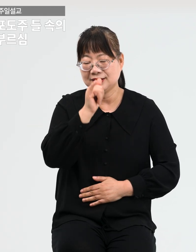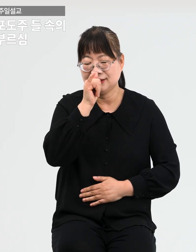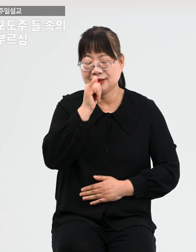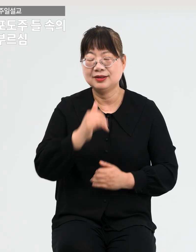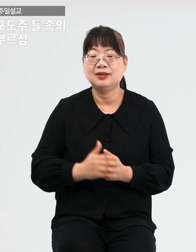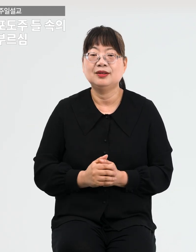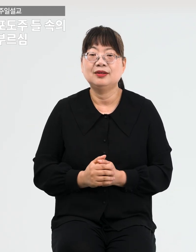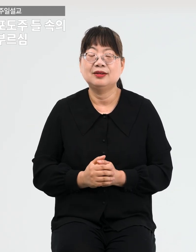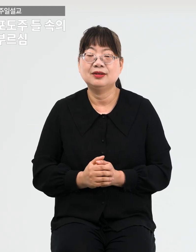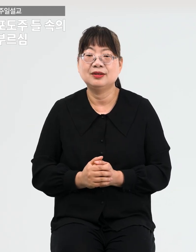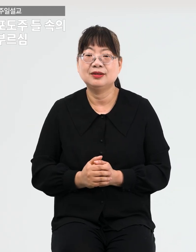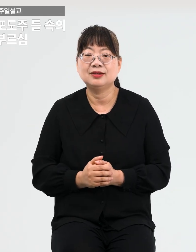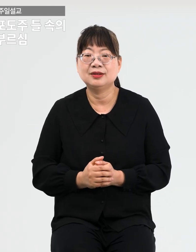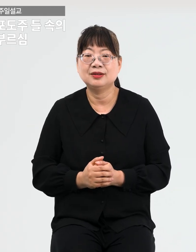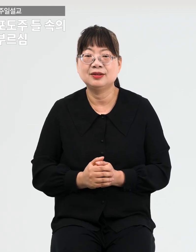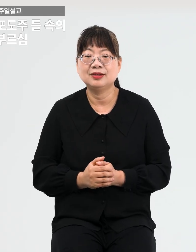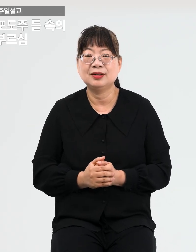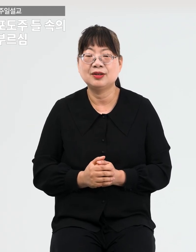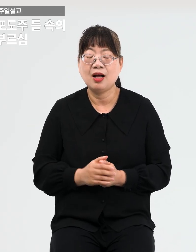있네.